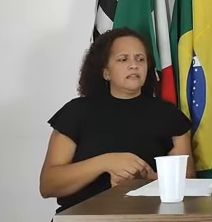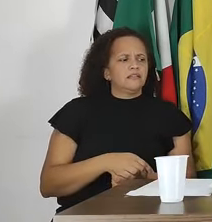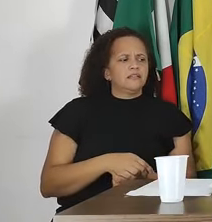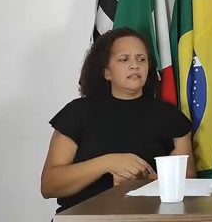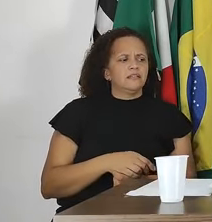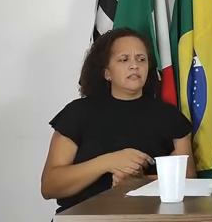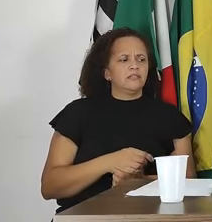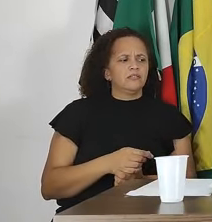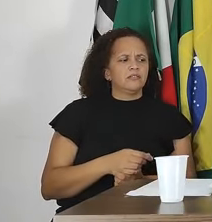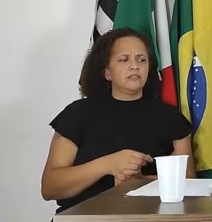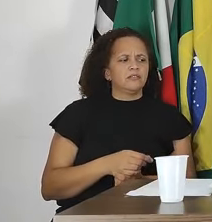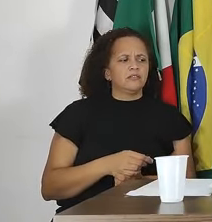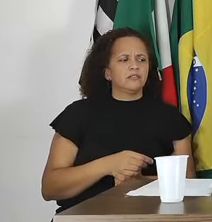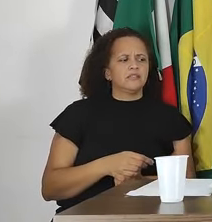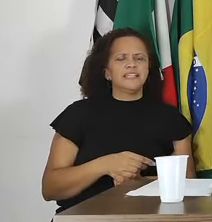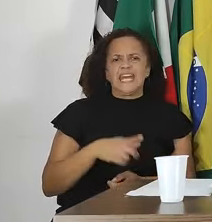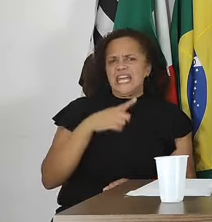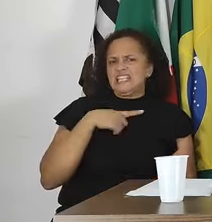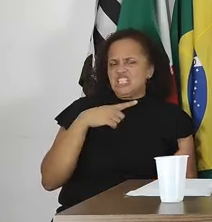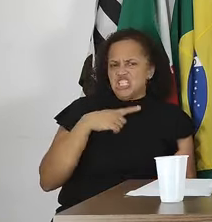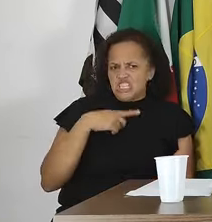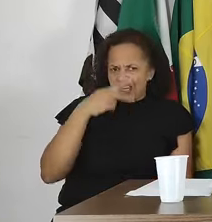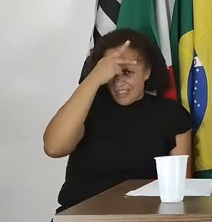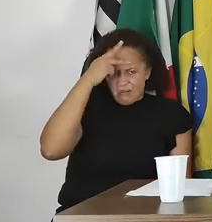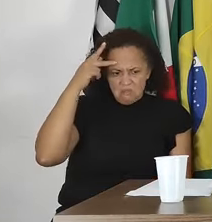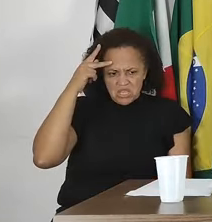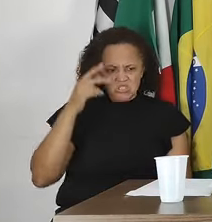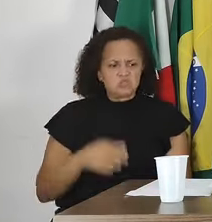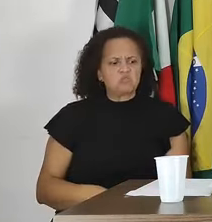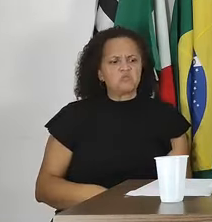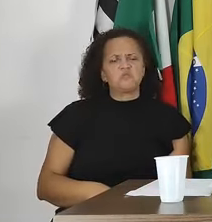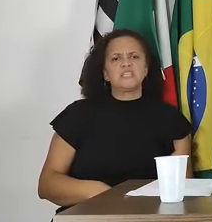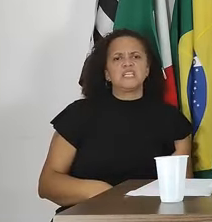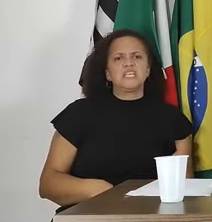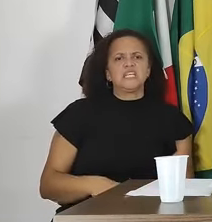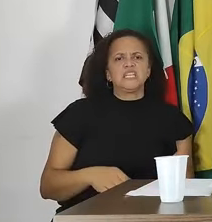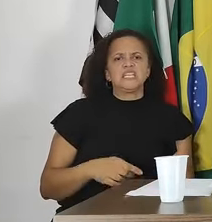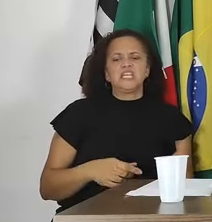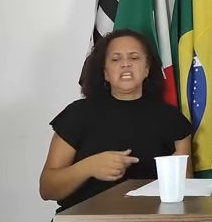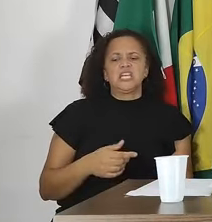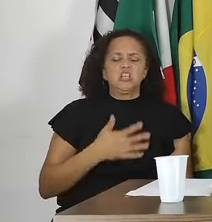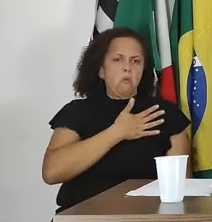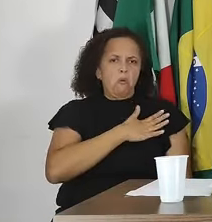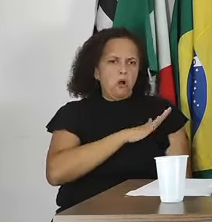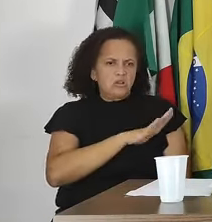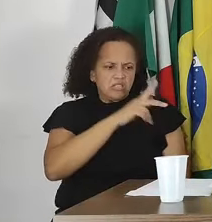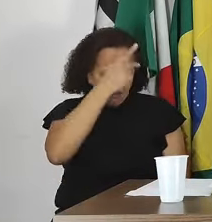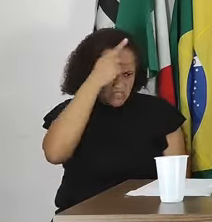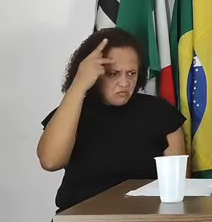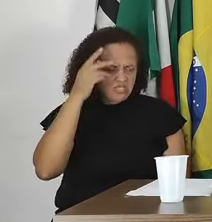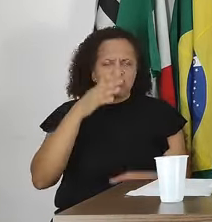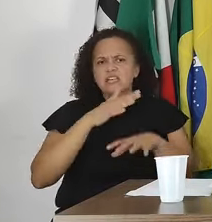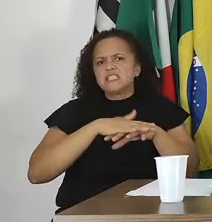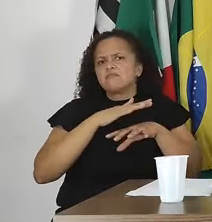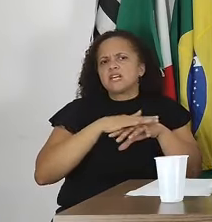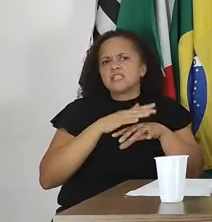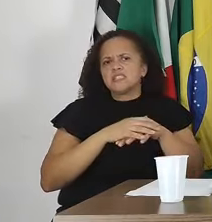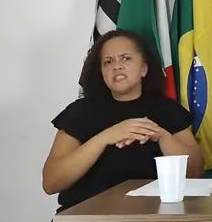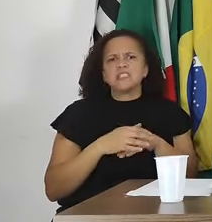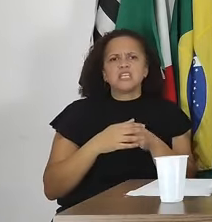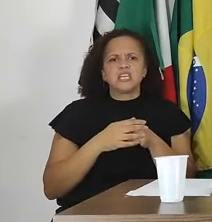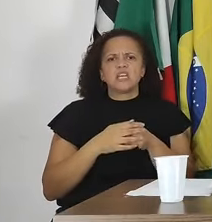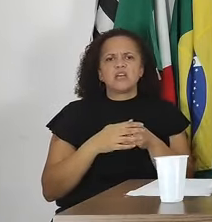contra outro, e a juiz perante os injustos e não perante os santos? Não sabeis vós que os